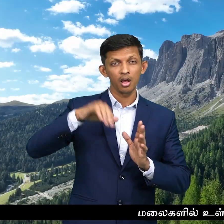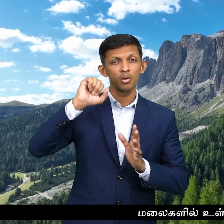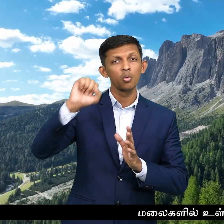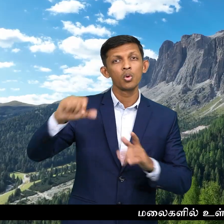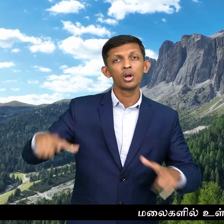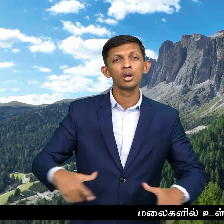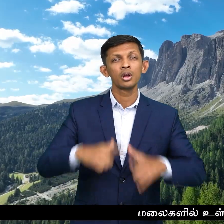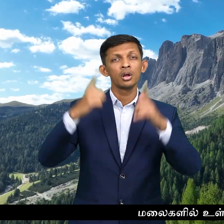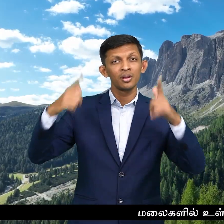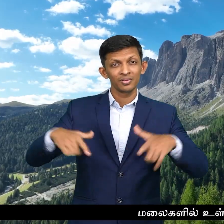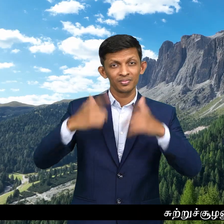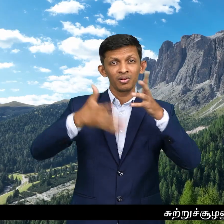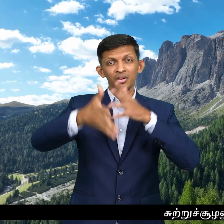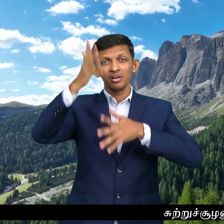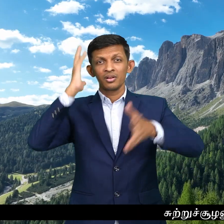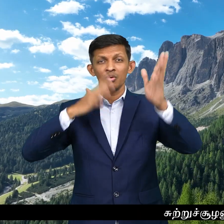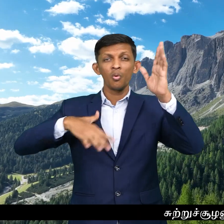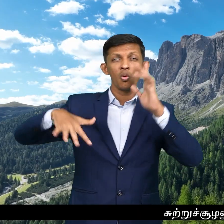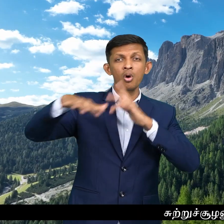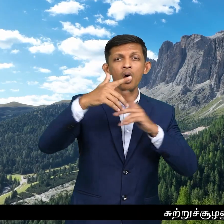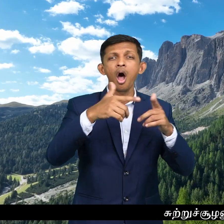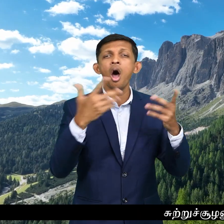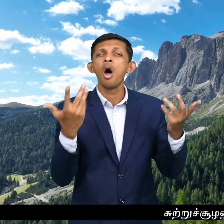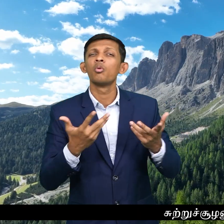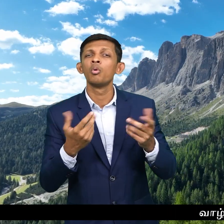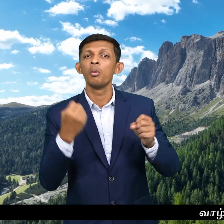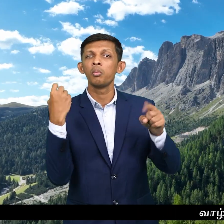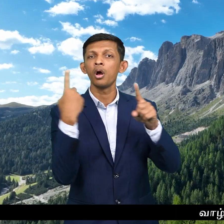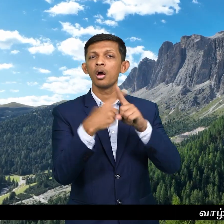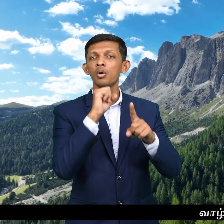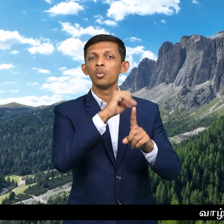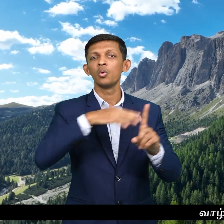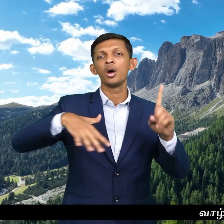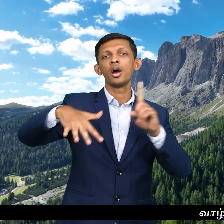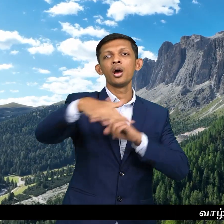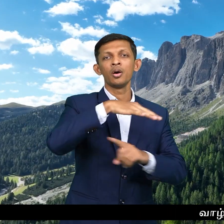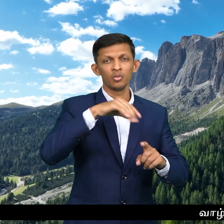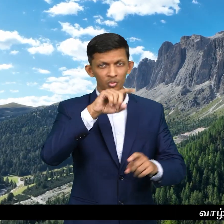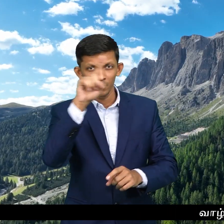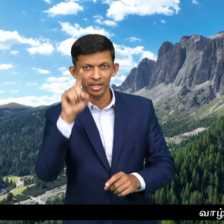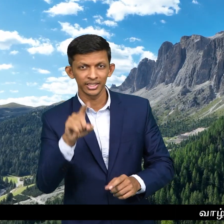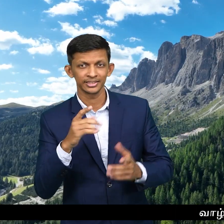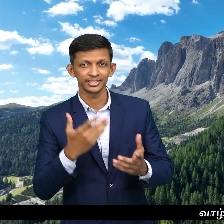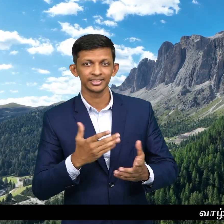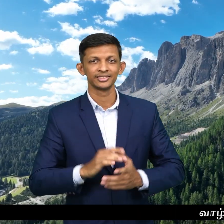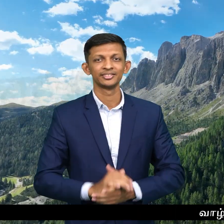மலைகளில் உள்ள மரங்கள் எவ்வாறு சுற்றுச்சூழலுக்கு ஏற்றவாறு வாழ்கின்றன?